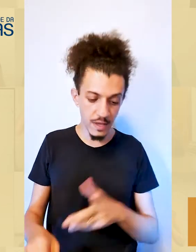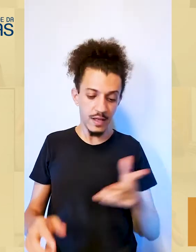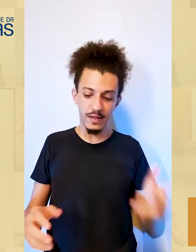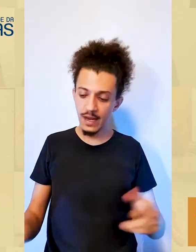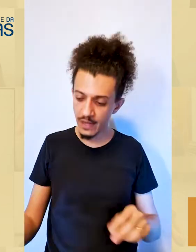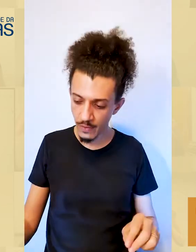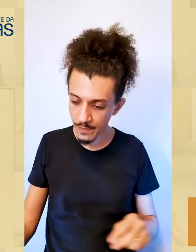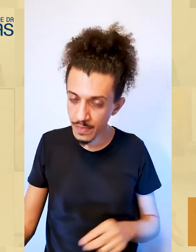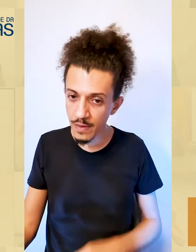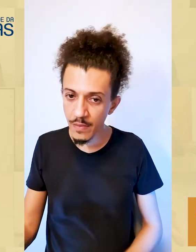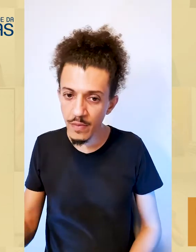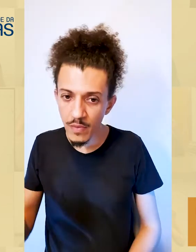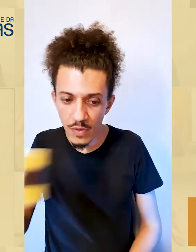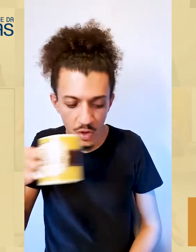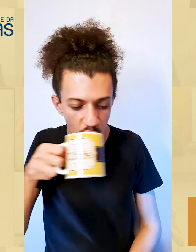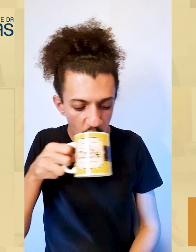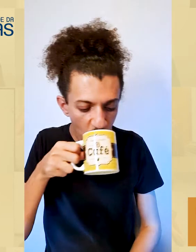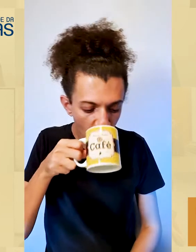aquisição da língua?